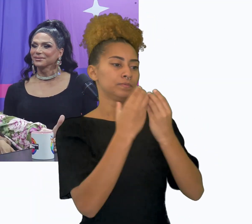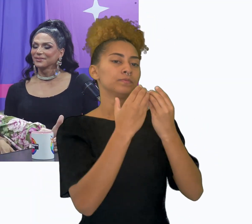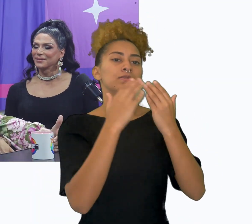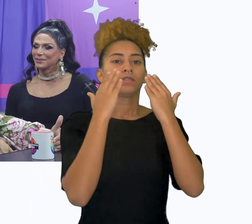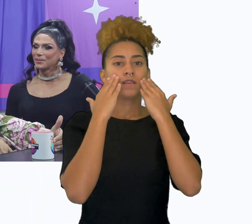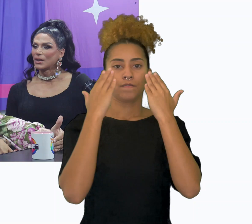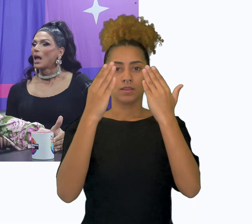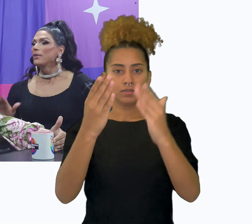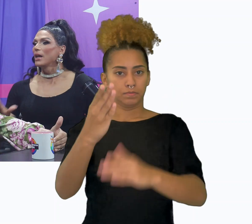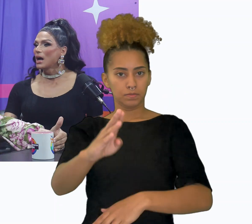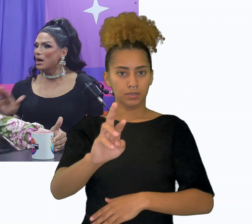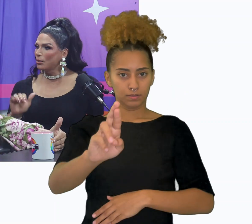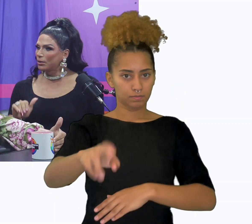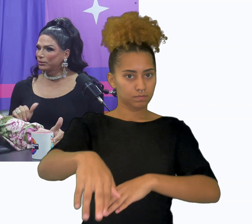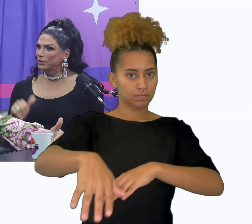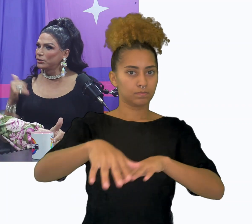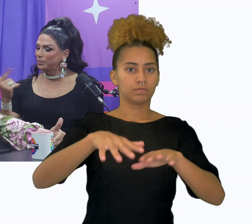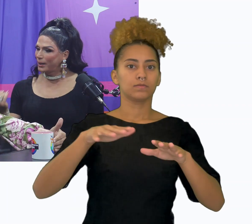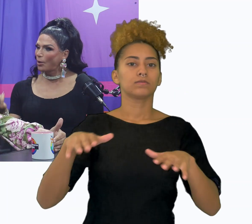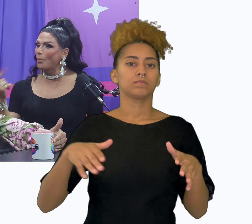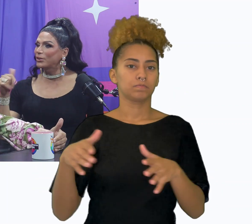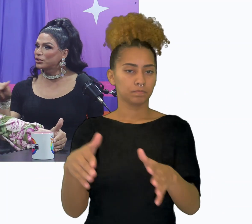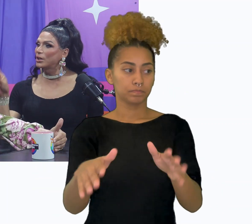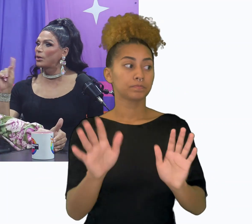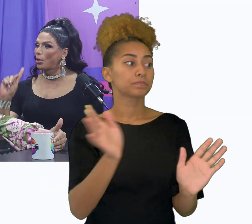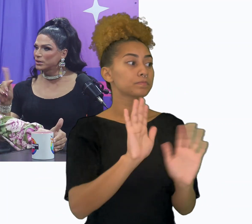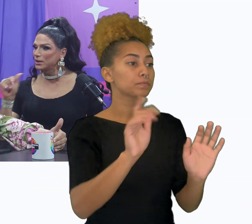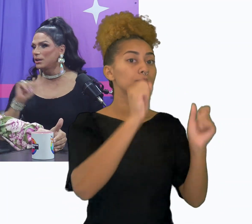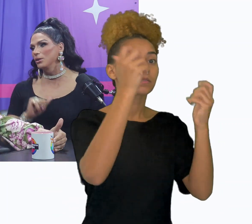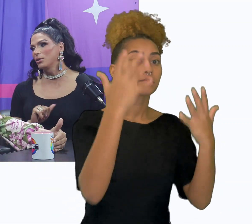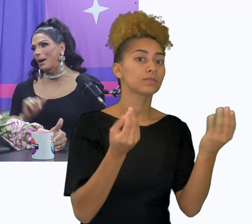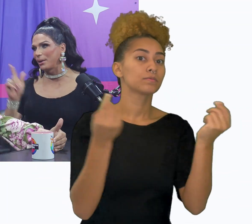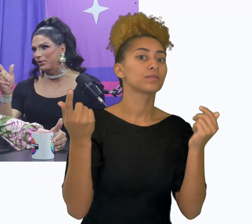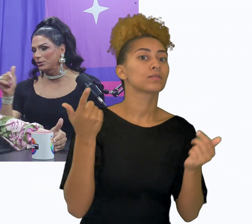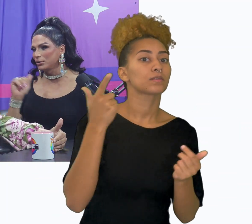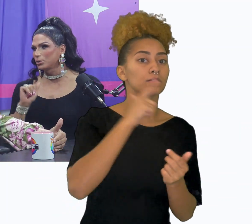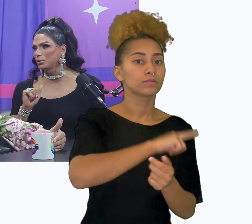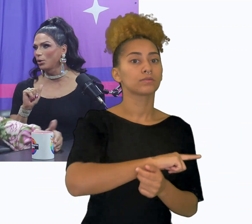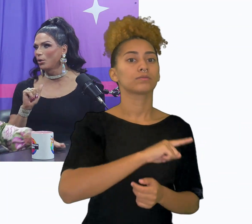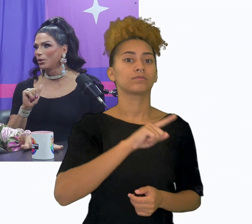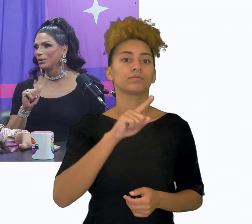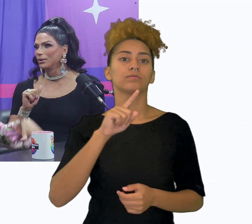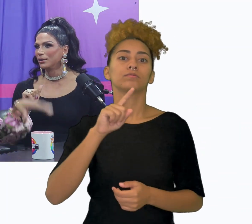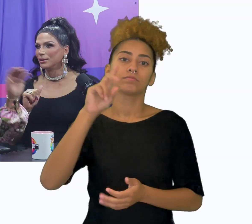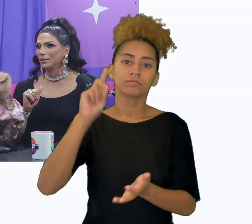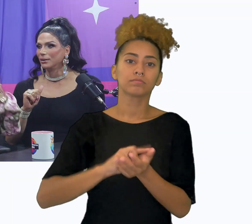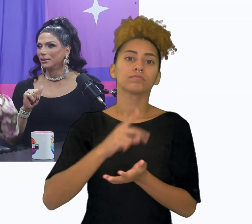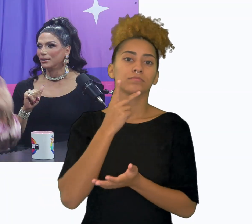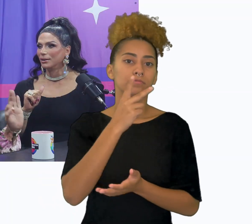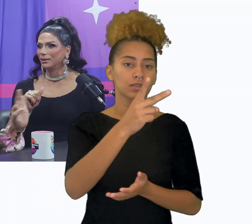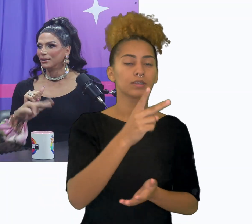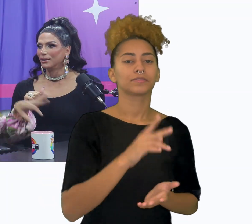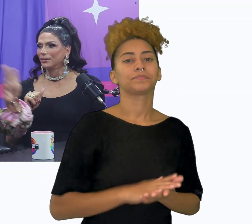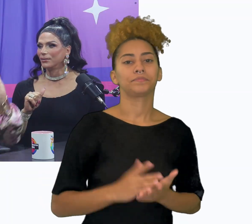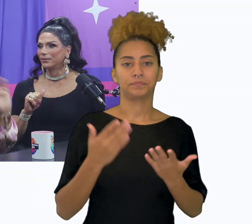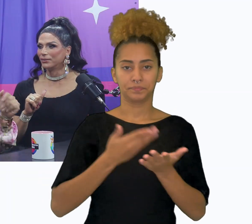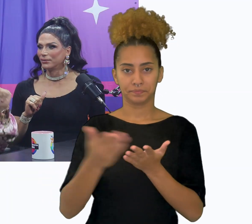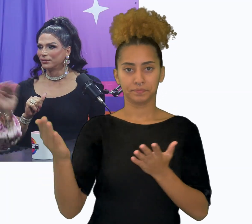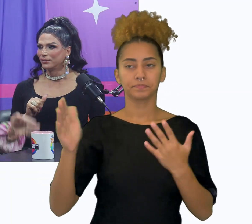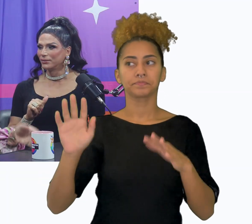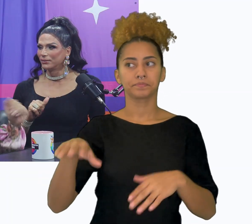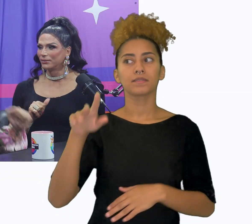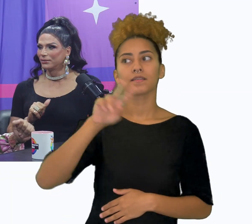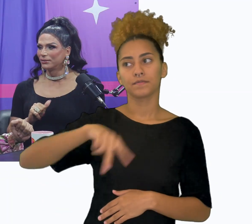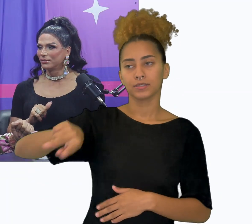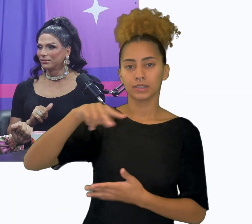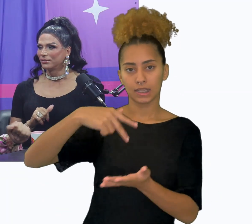pra BR. Aí tinha uma grade. Não, explica como a gente conseguiu, que a prefeitura escutou. Não. Começou assim. Olha, vocês